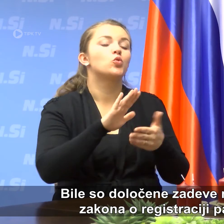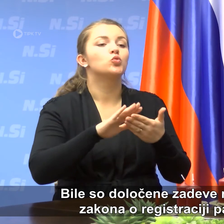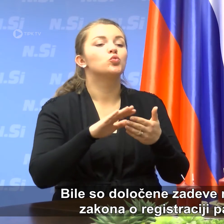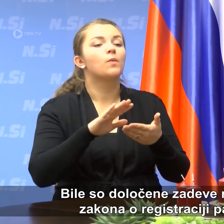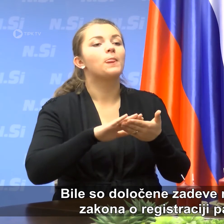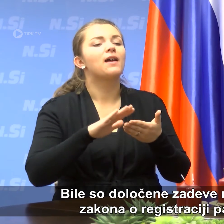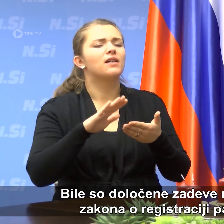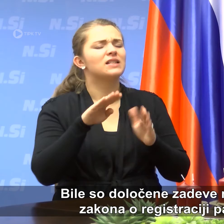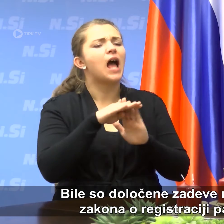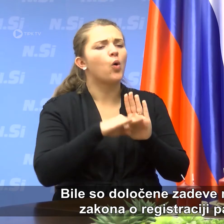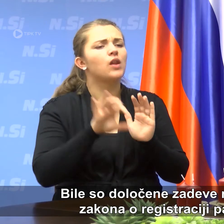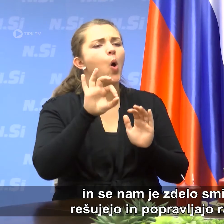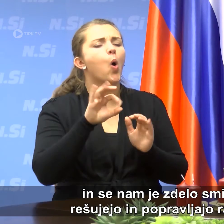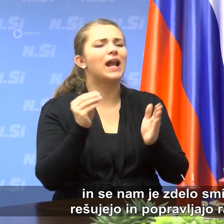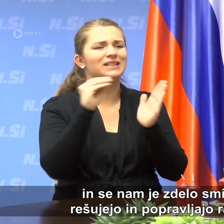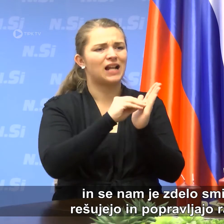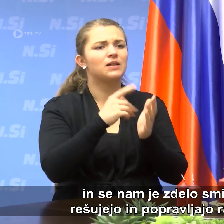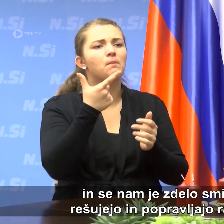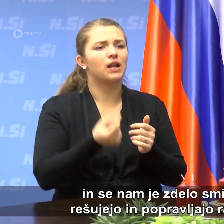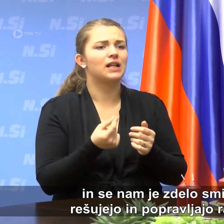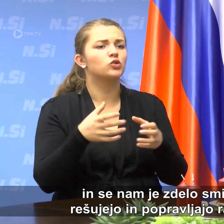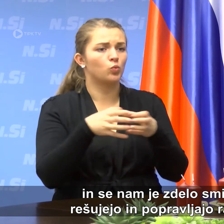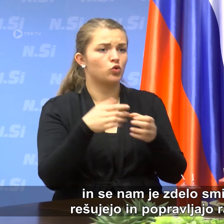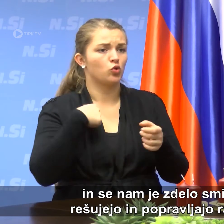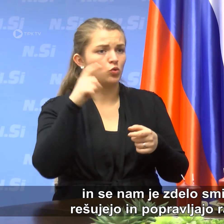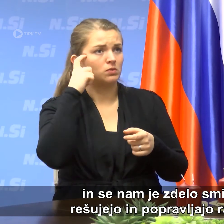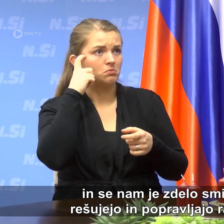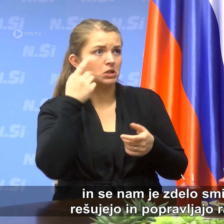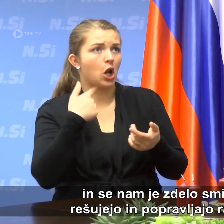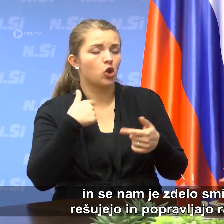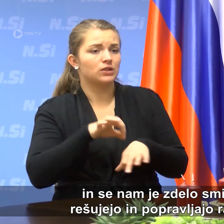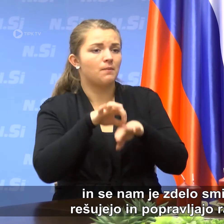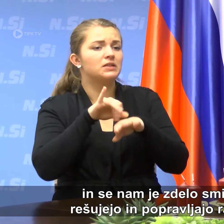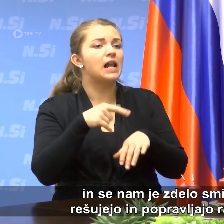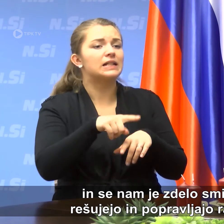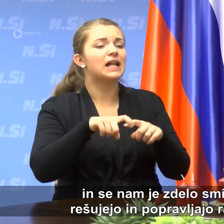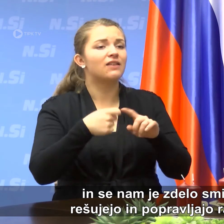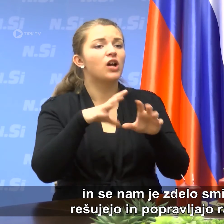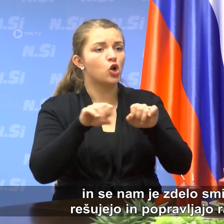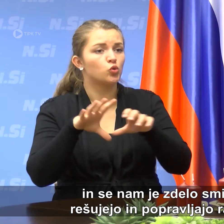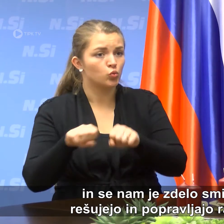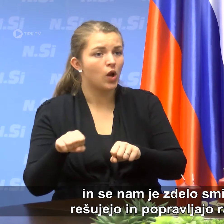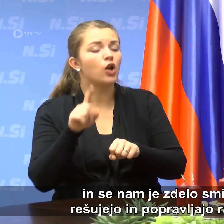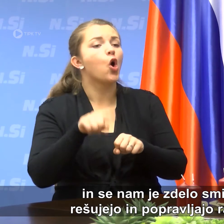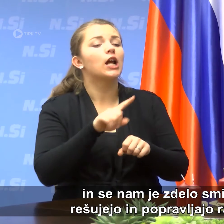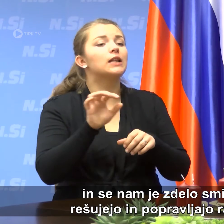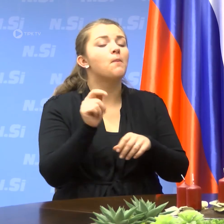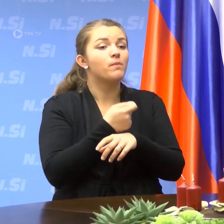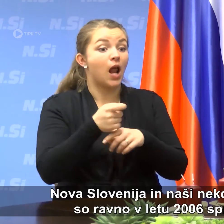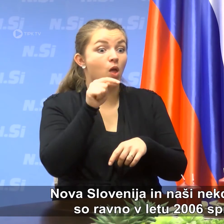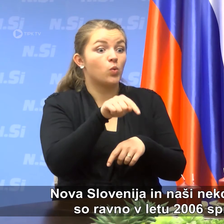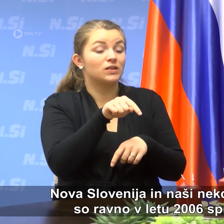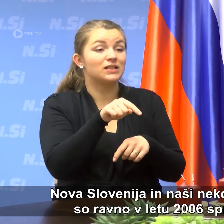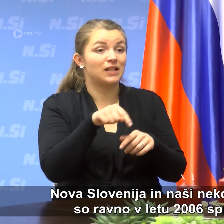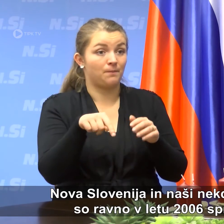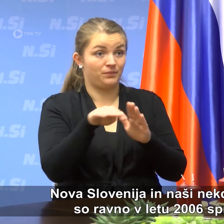o registraciji partnerske skupnosti in se nam je zdelo smiselno, da se zadeve rešujejo in popravljajo ravno v tistem zakonu.